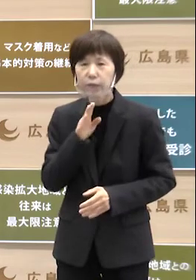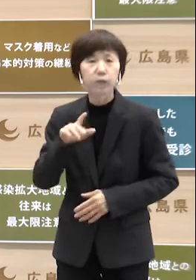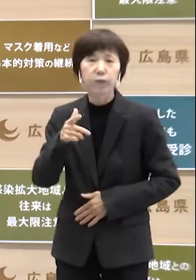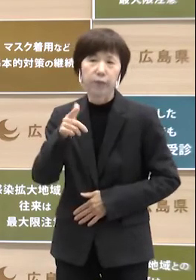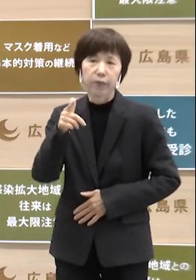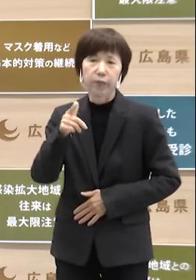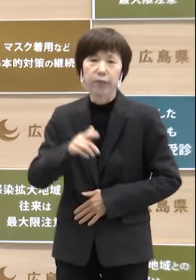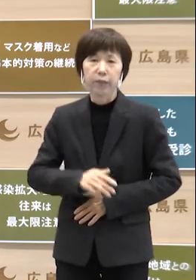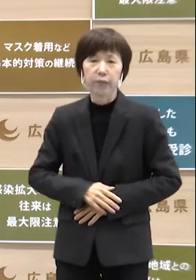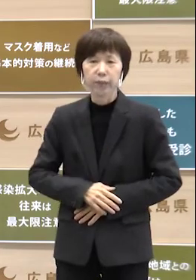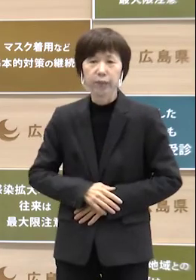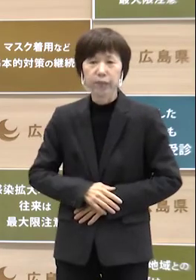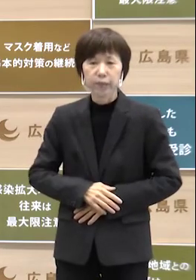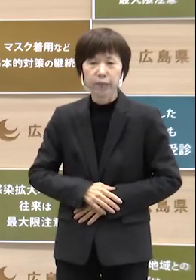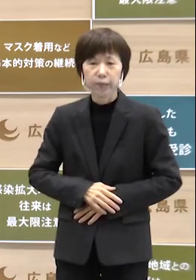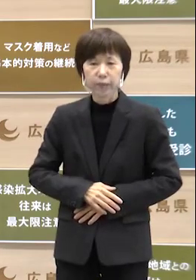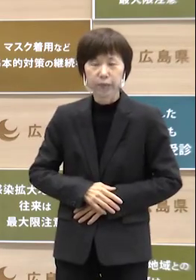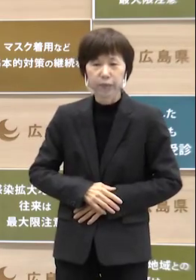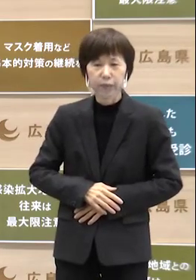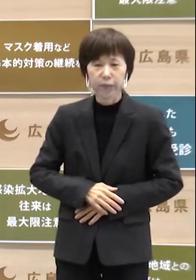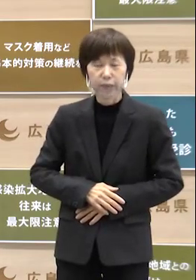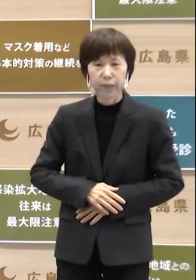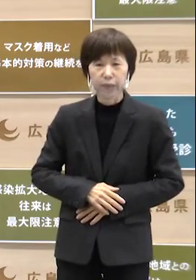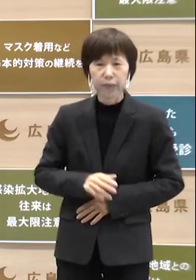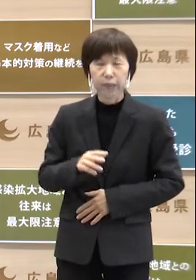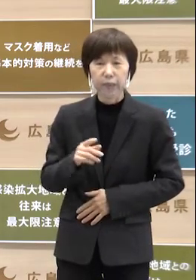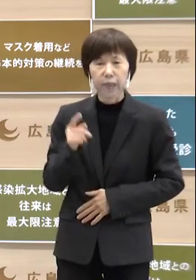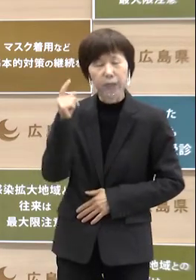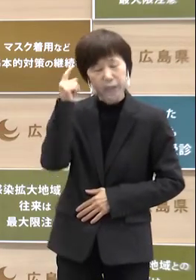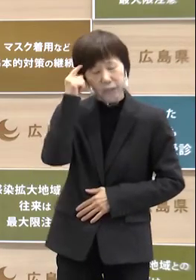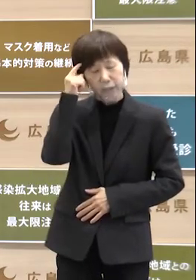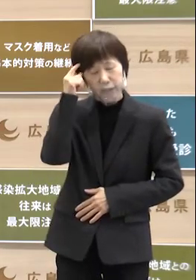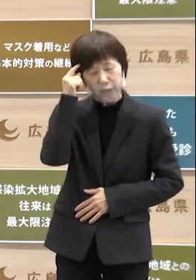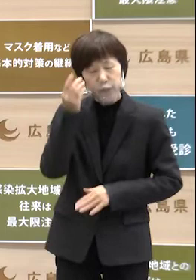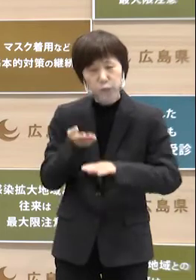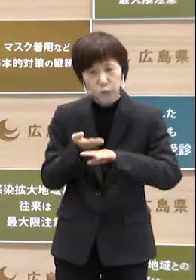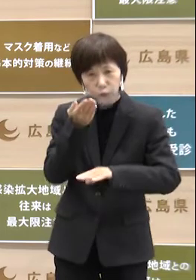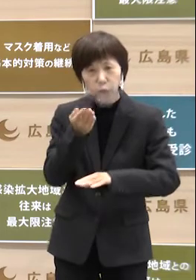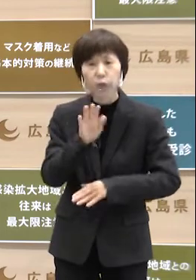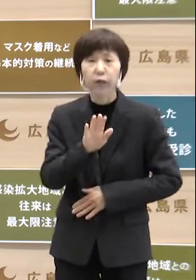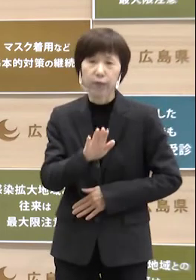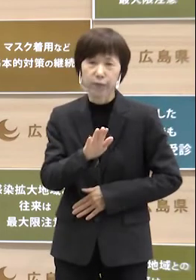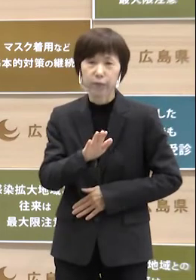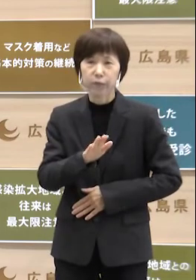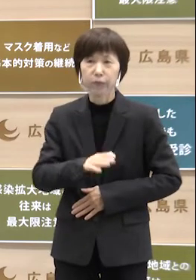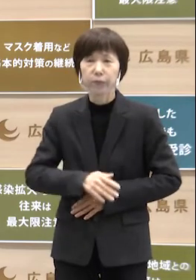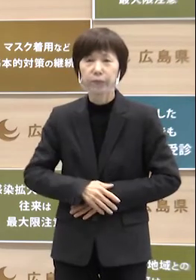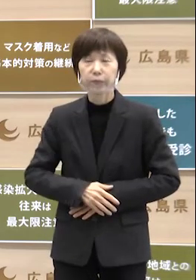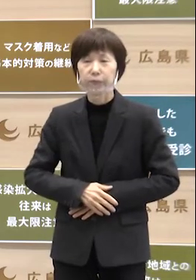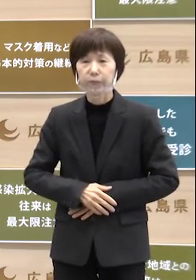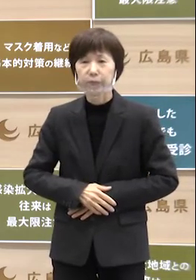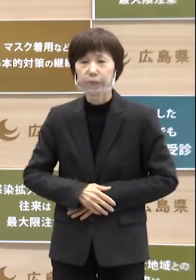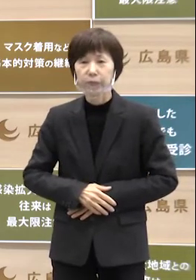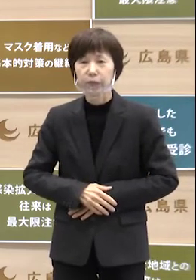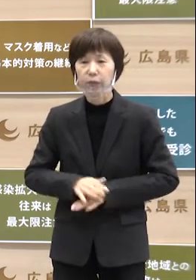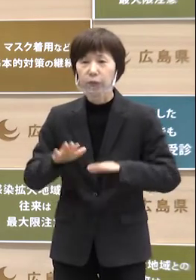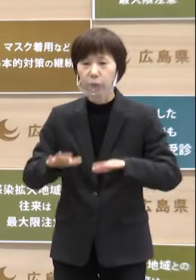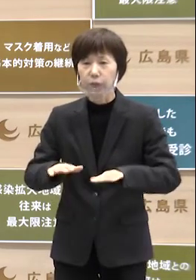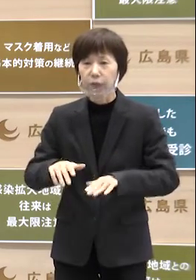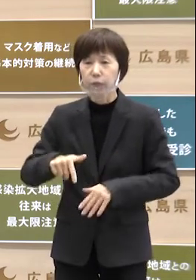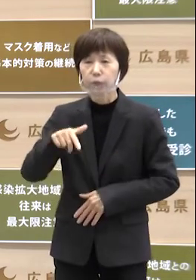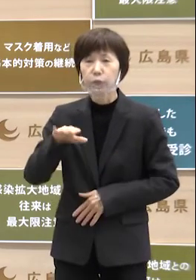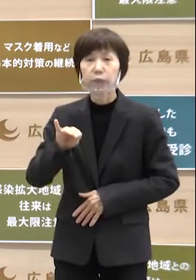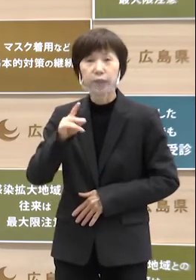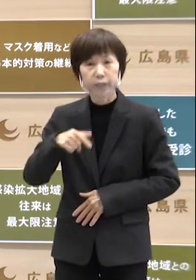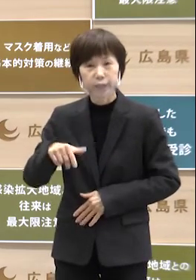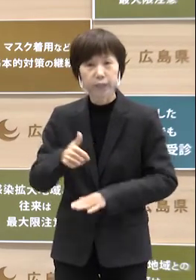よ。観念上成り立っているっていうことでしかないので、で、今回のプーチン大統領の